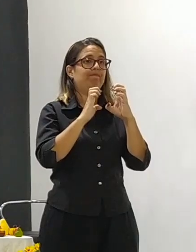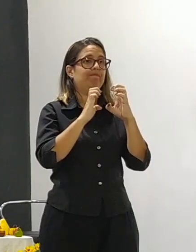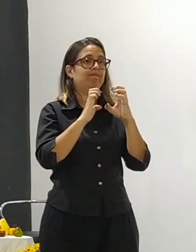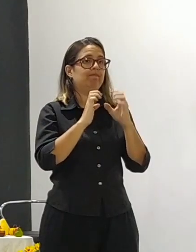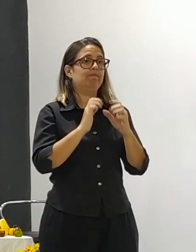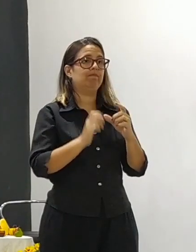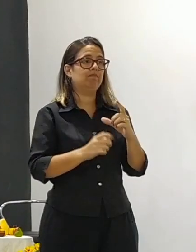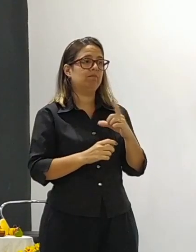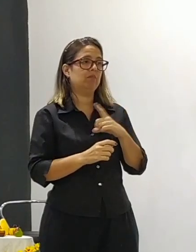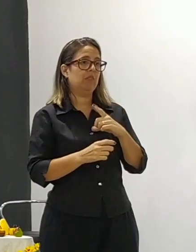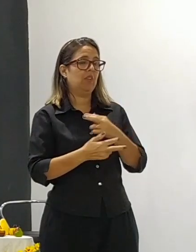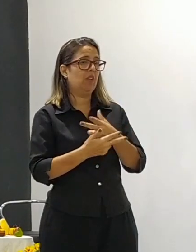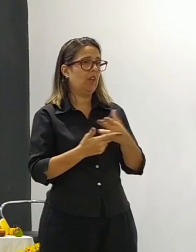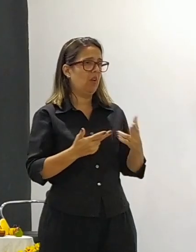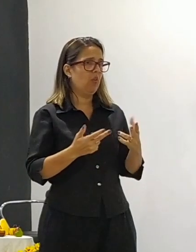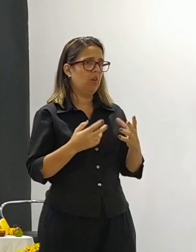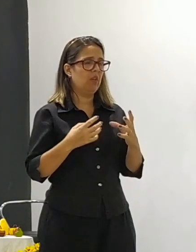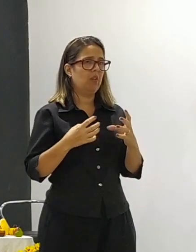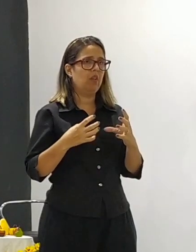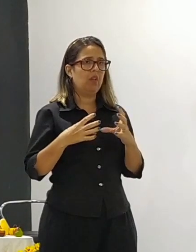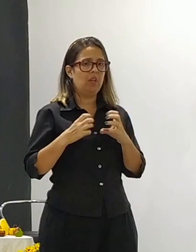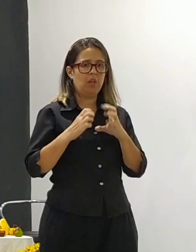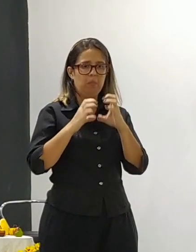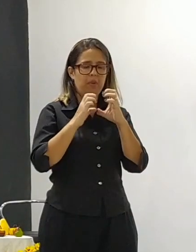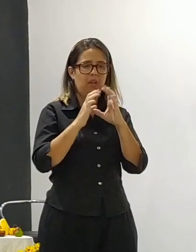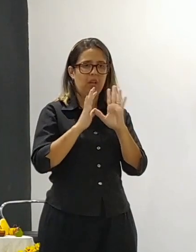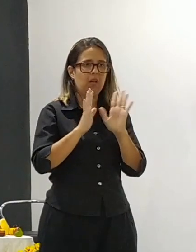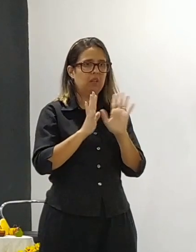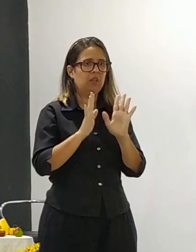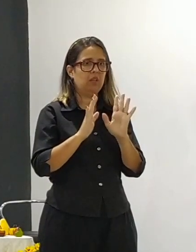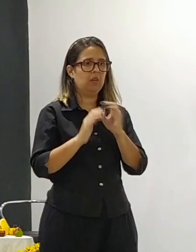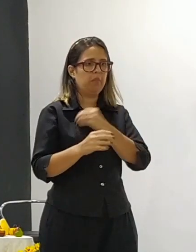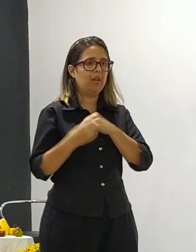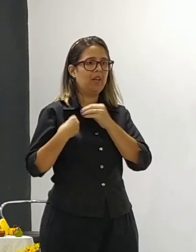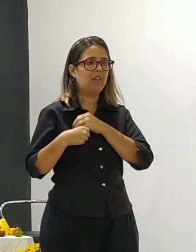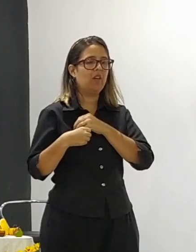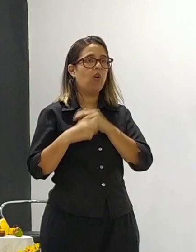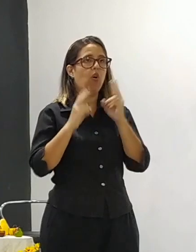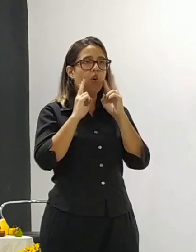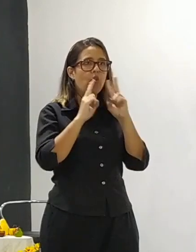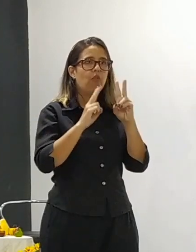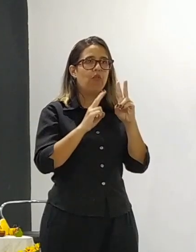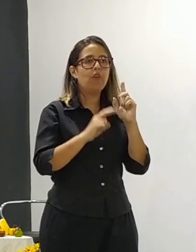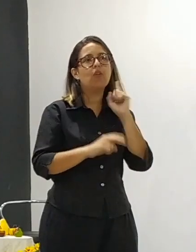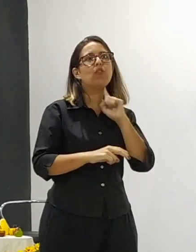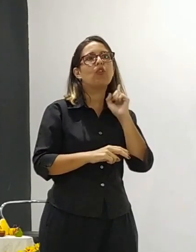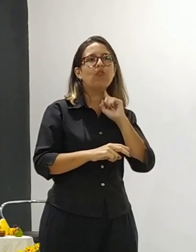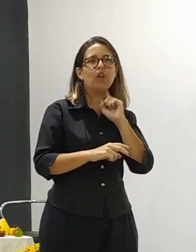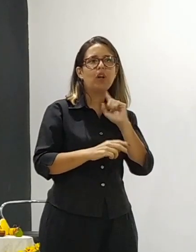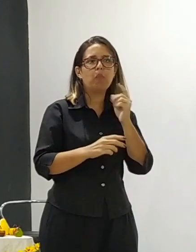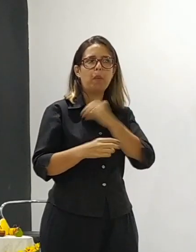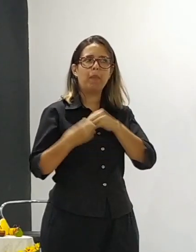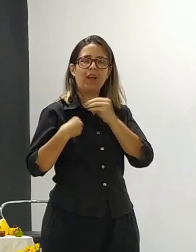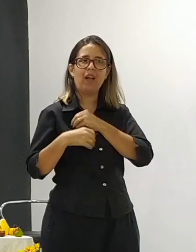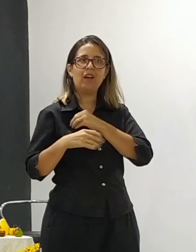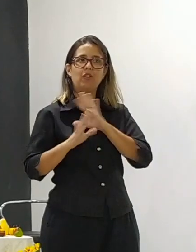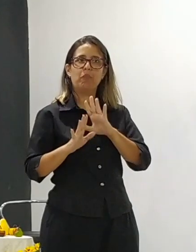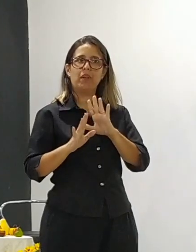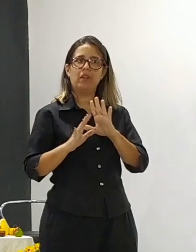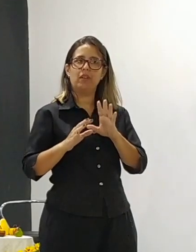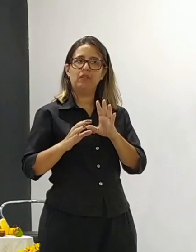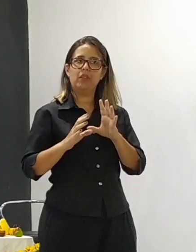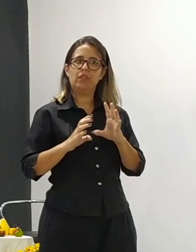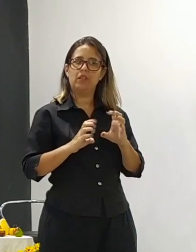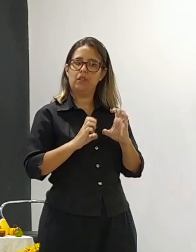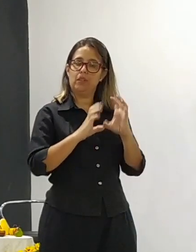Tem coisa que não é pecado. Ver o jogo do Flamengo é pecado? Não é. Mas às vezes pode ser embaraço. Né? Às vezes o